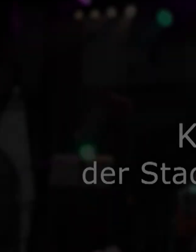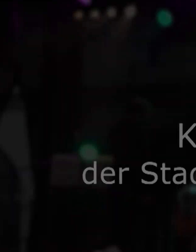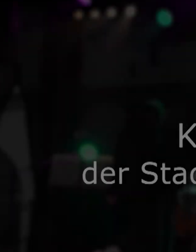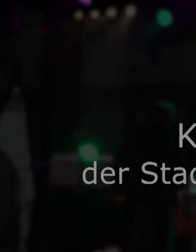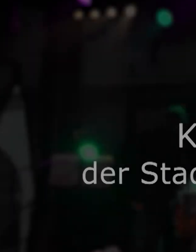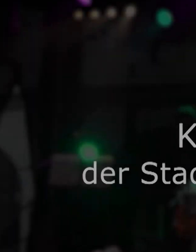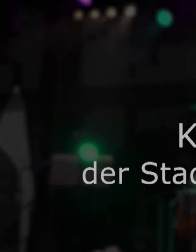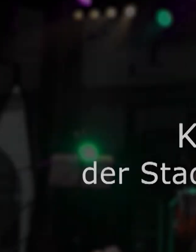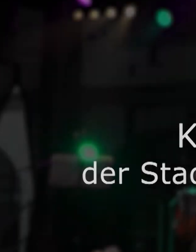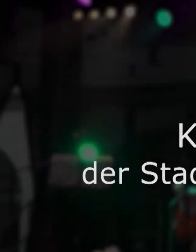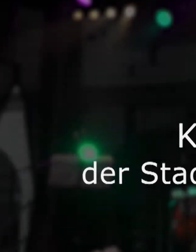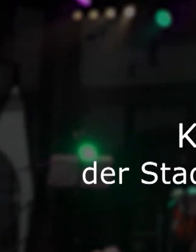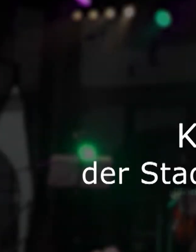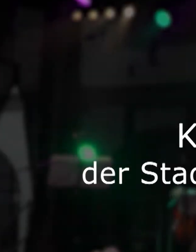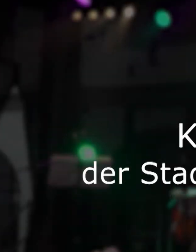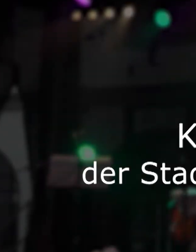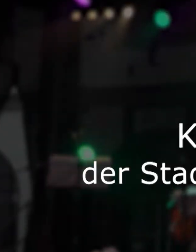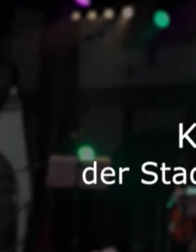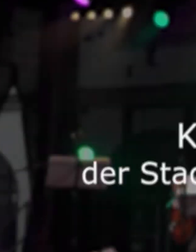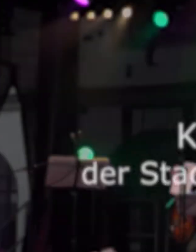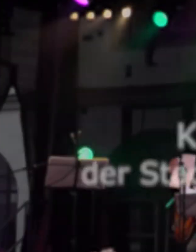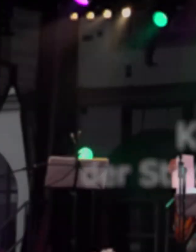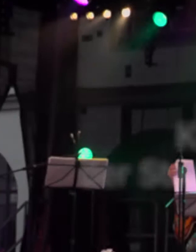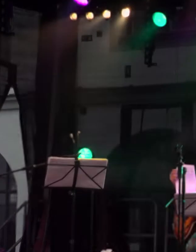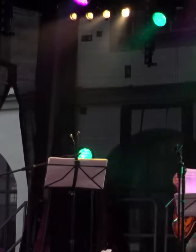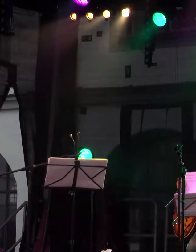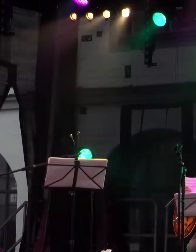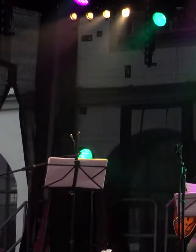wie die wii laufen lässt